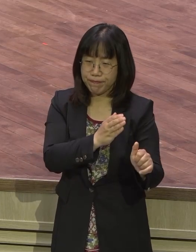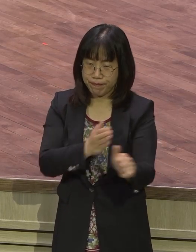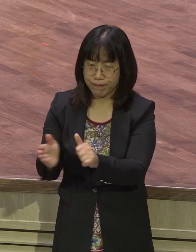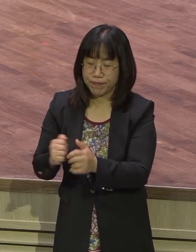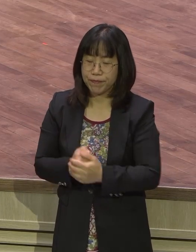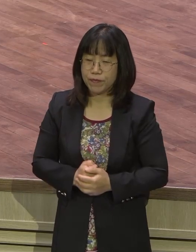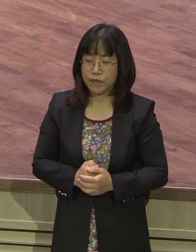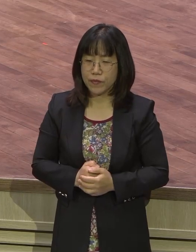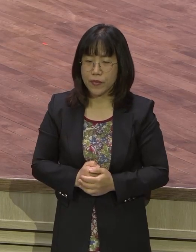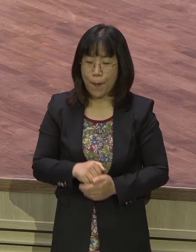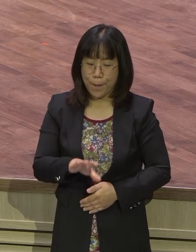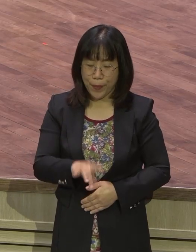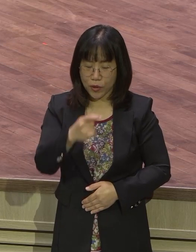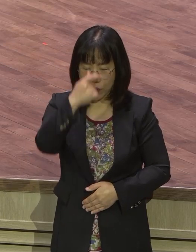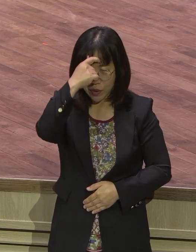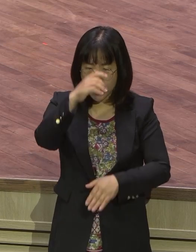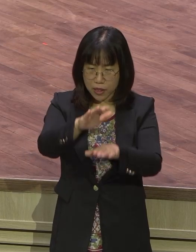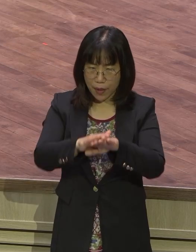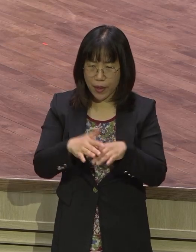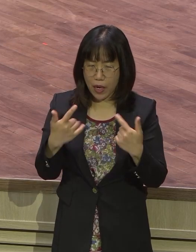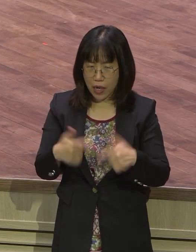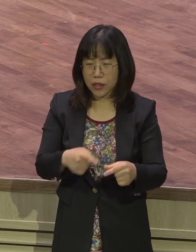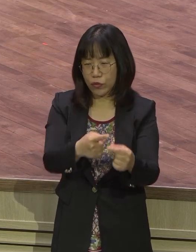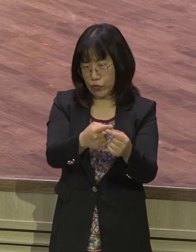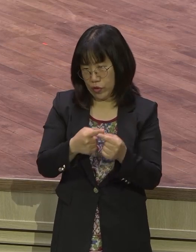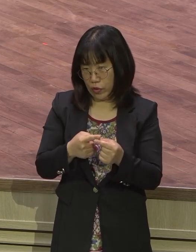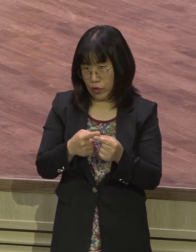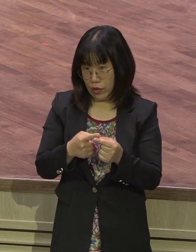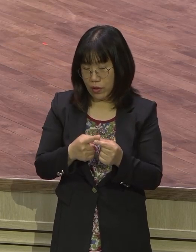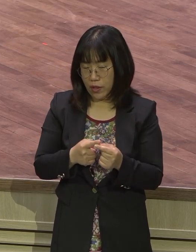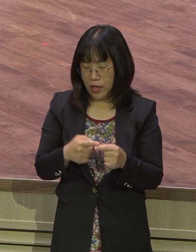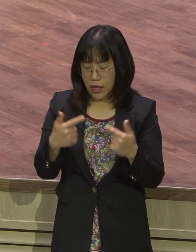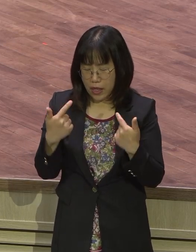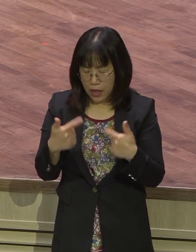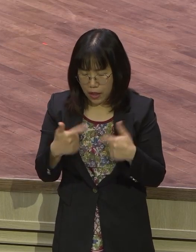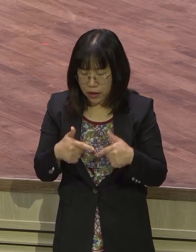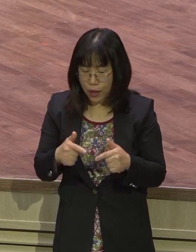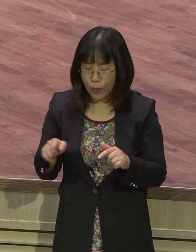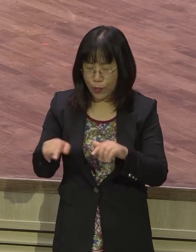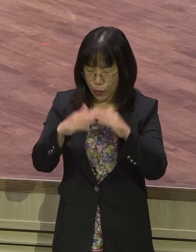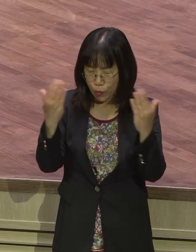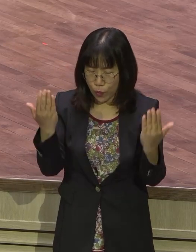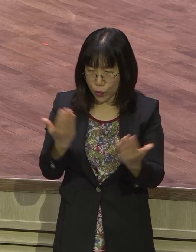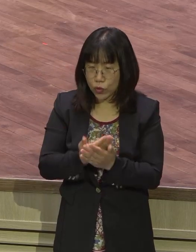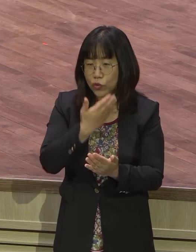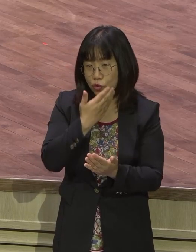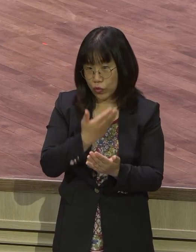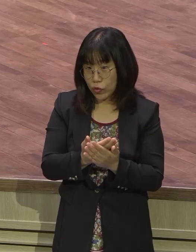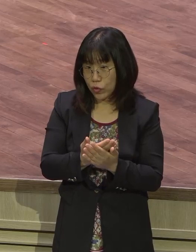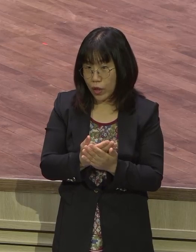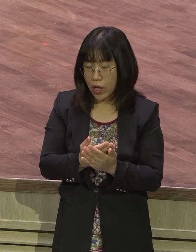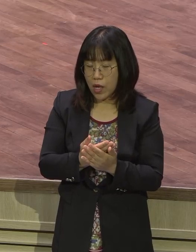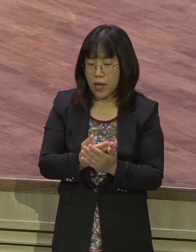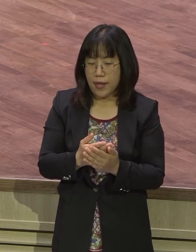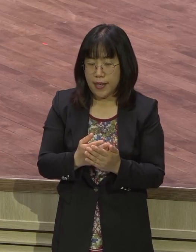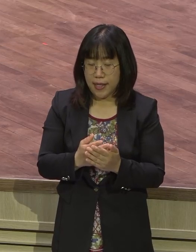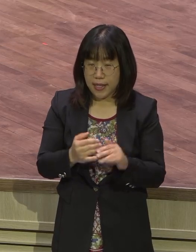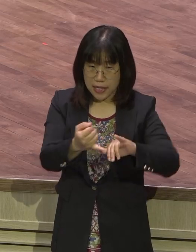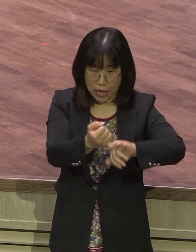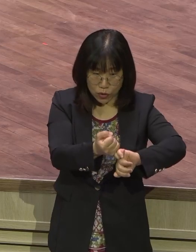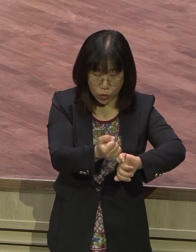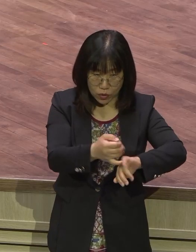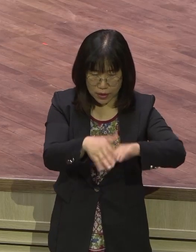우선순위가 됩니다. 뭐든지 예배 중심으로 예배 방해되는 거 모두 약속 다 잘라버려요.